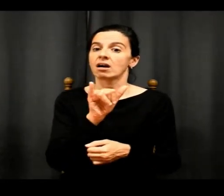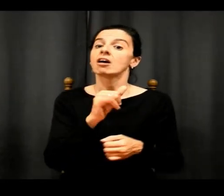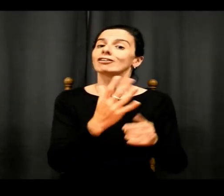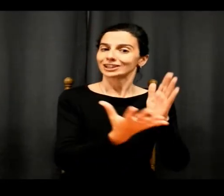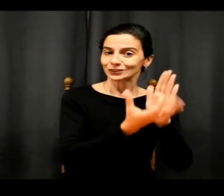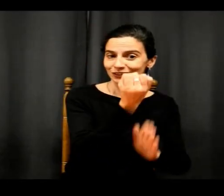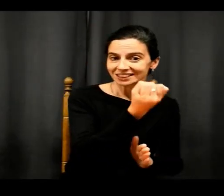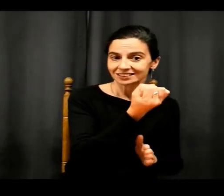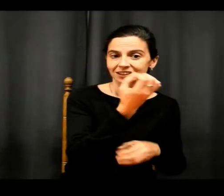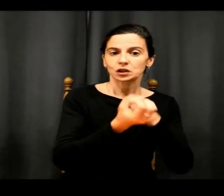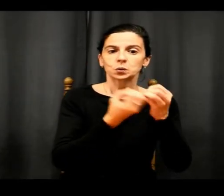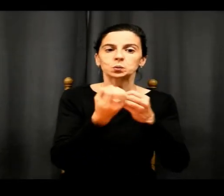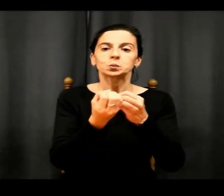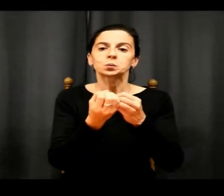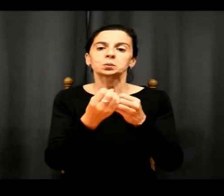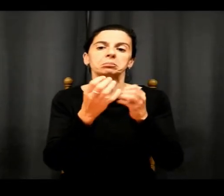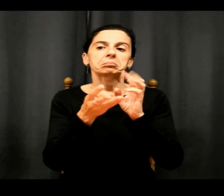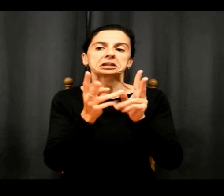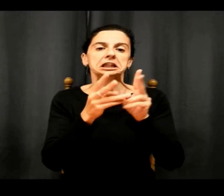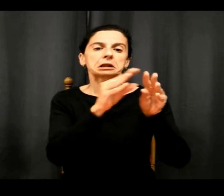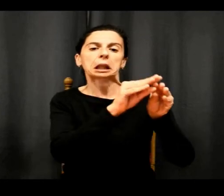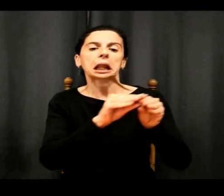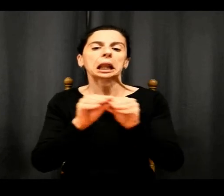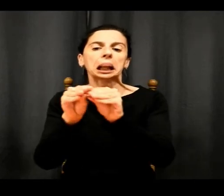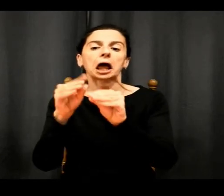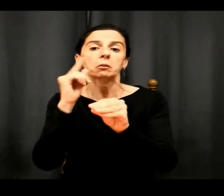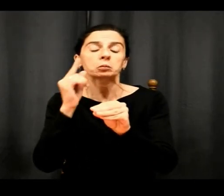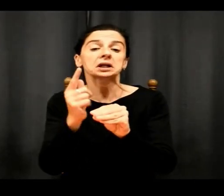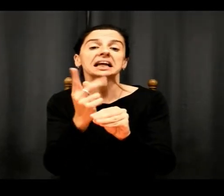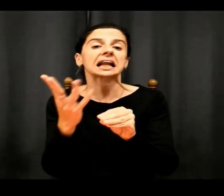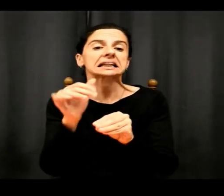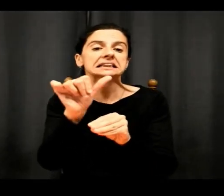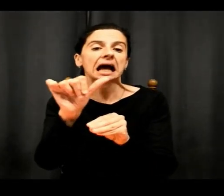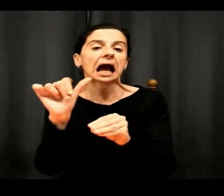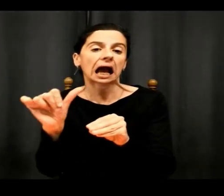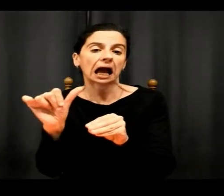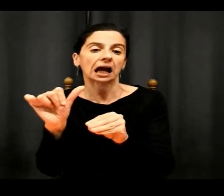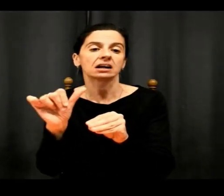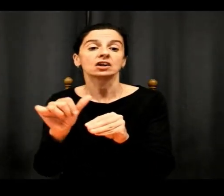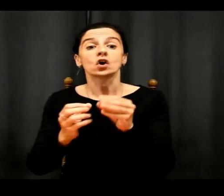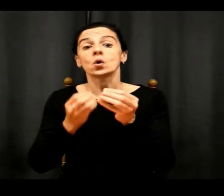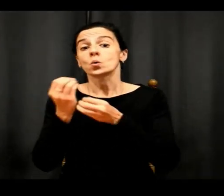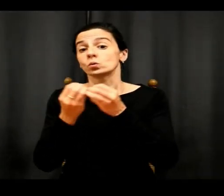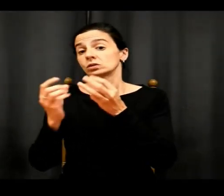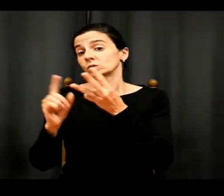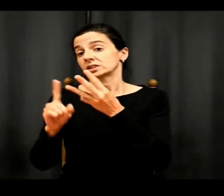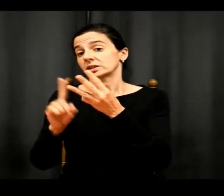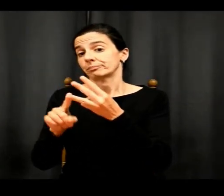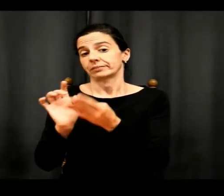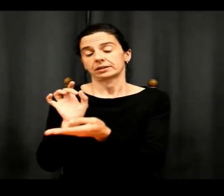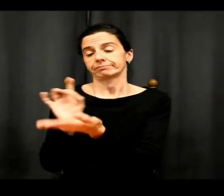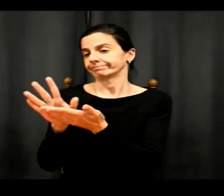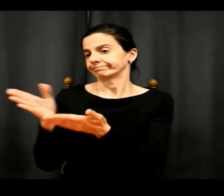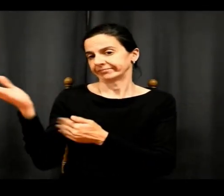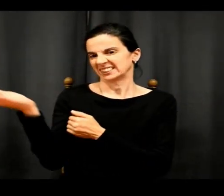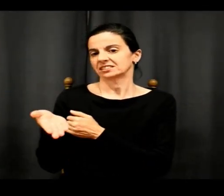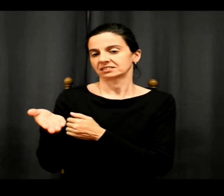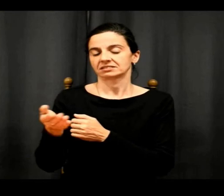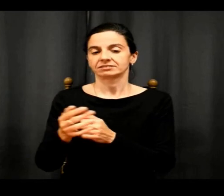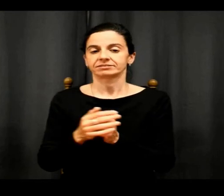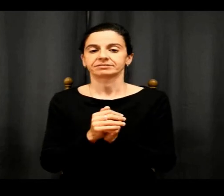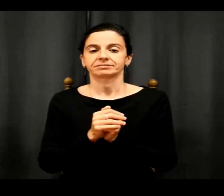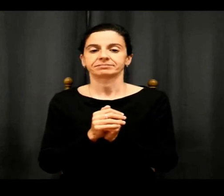pour les AA suivants, puisqu'on ajourne par acquis d'apprentissage, ou éventuellement le refus.